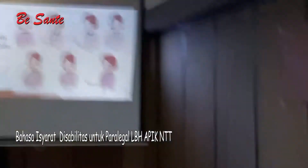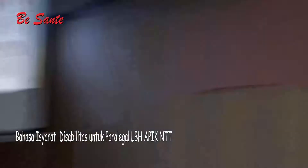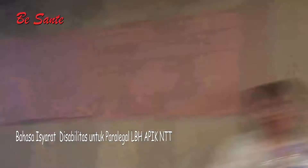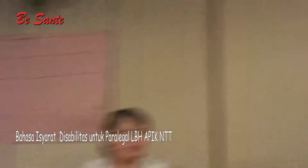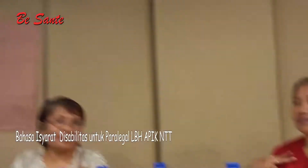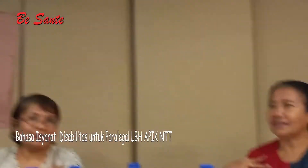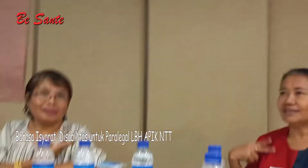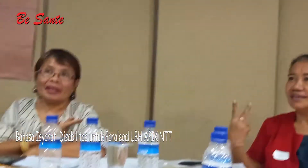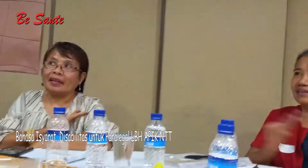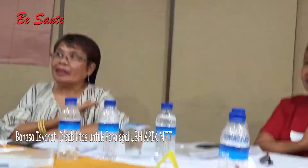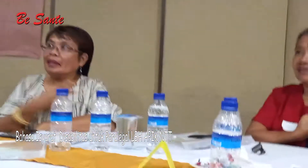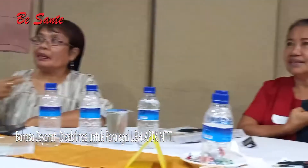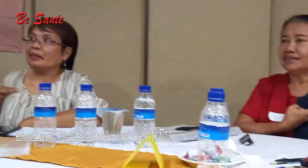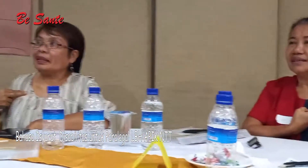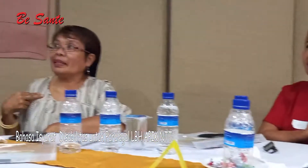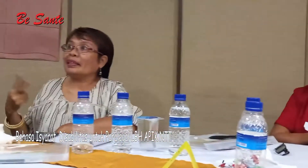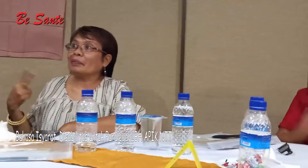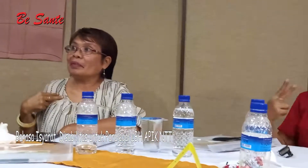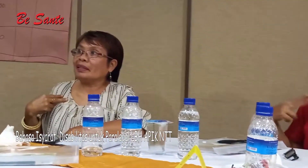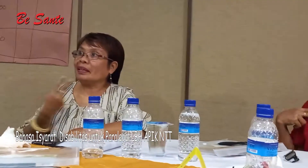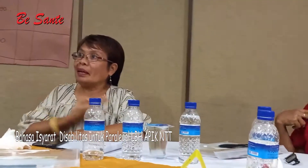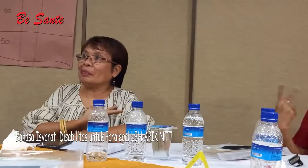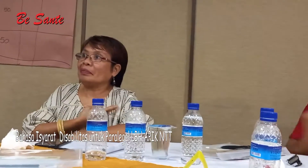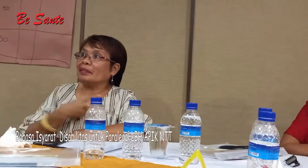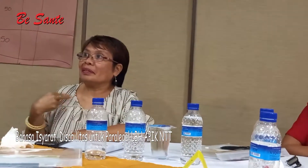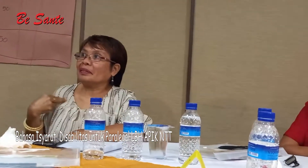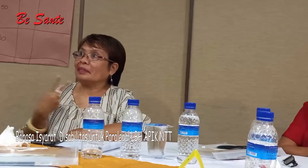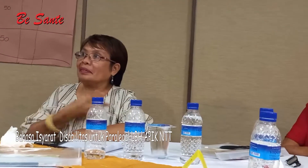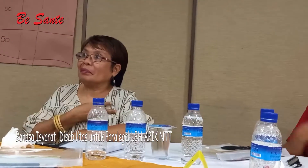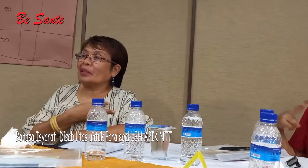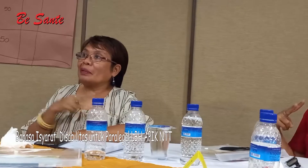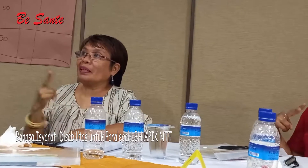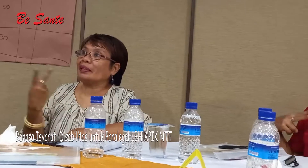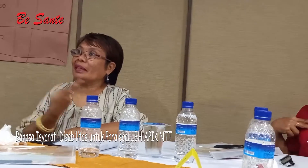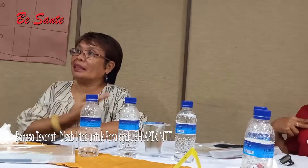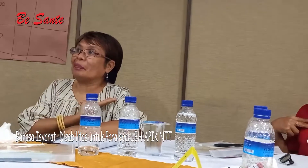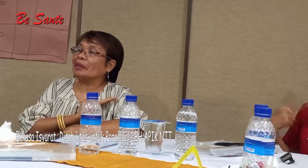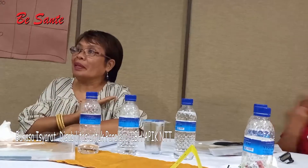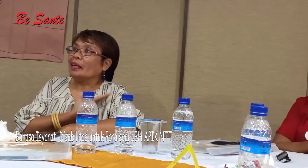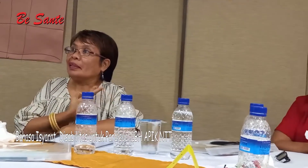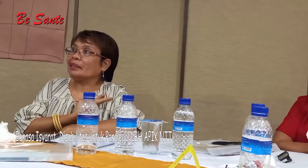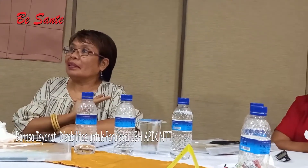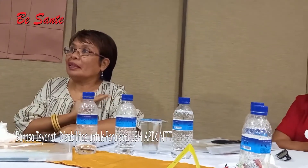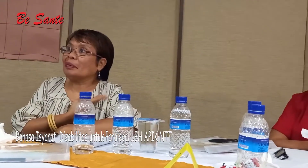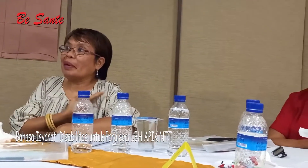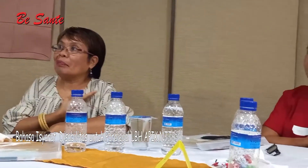Okay. Bukan, sama mama. Kita, kami, sama. Kita, kami, sama. Dua kata itu satu isyarat bisa. Tidak